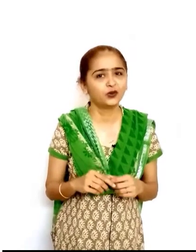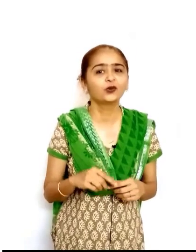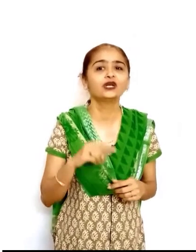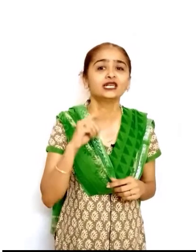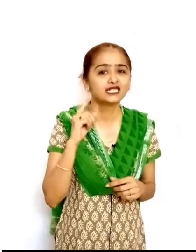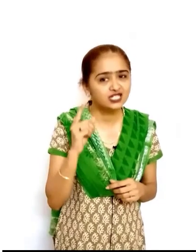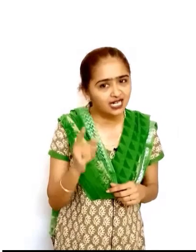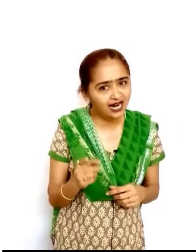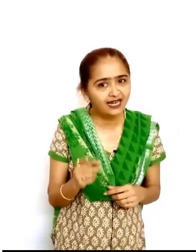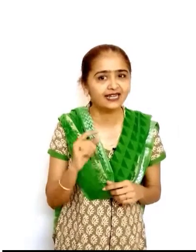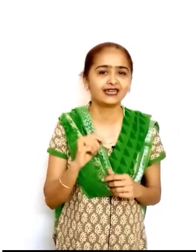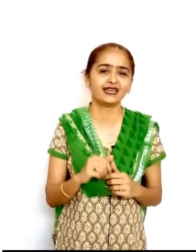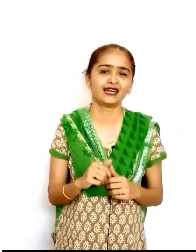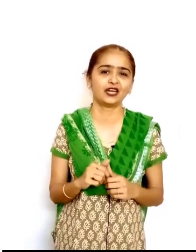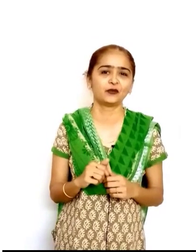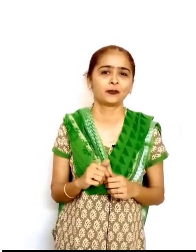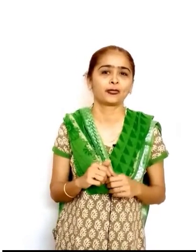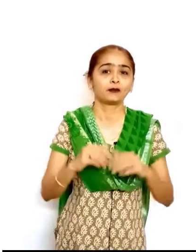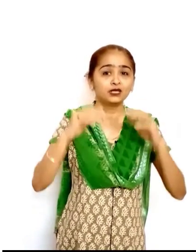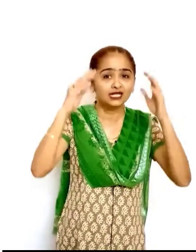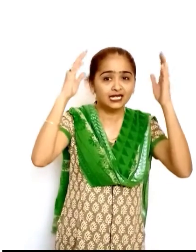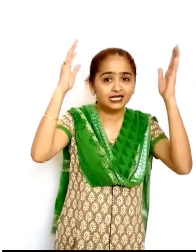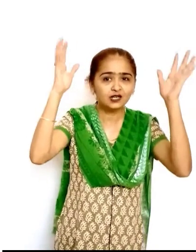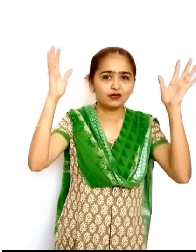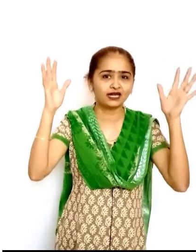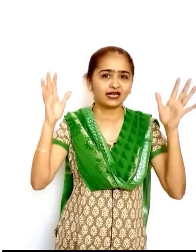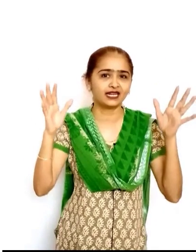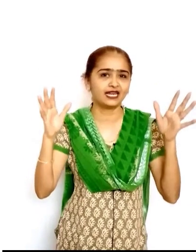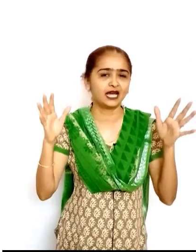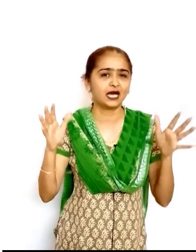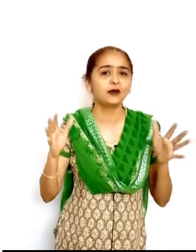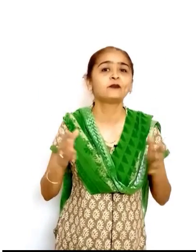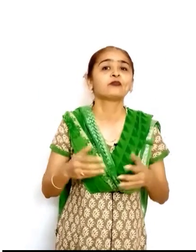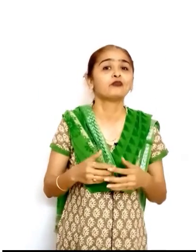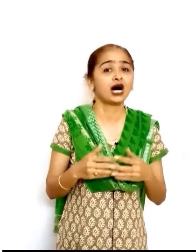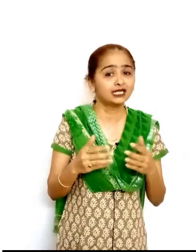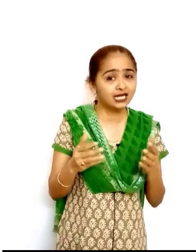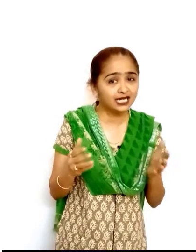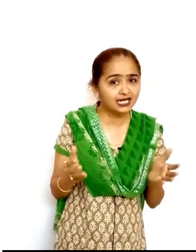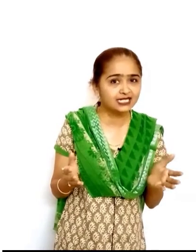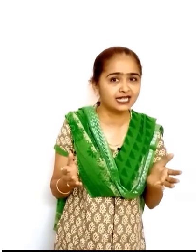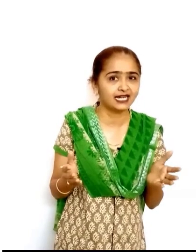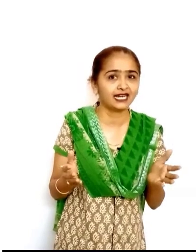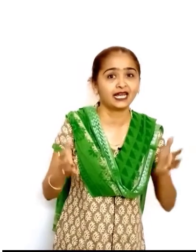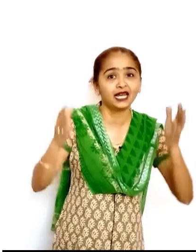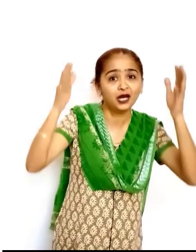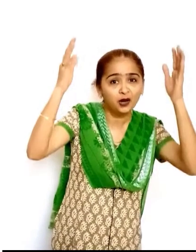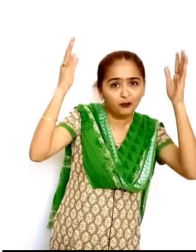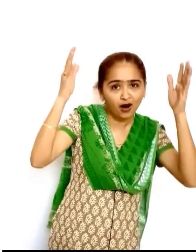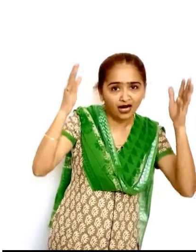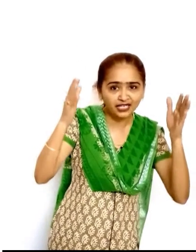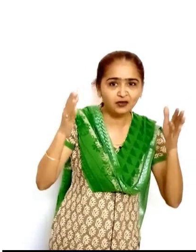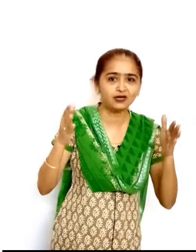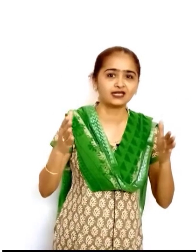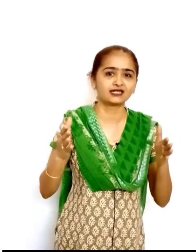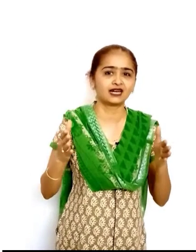घनघोर छा रही है बिजली चमक रही है बादल गरज रहे हैं पानी बरस रहा